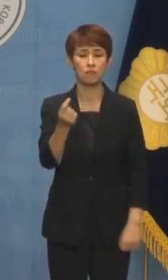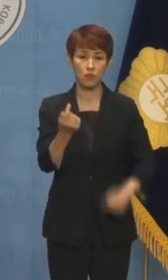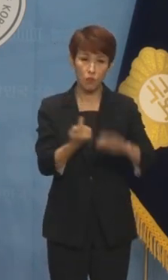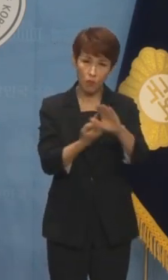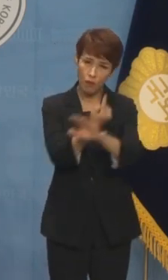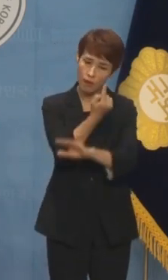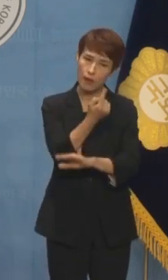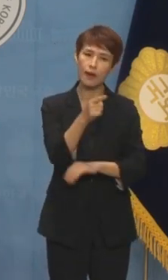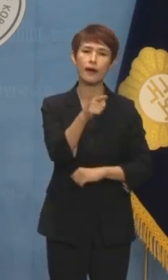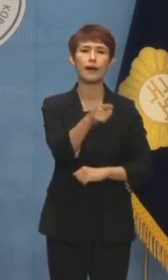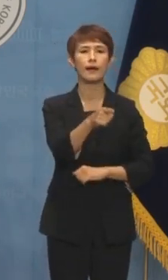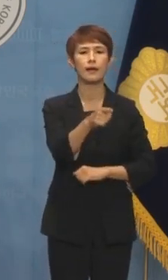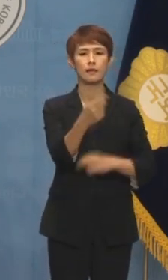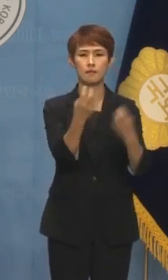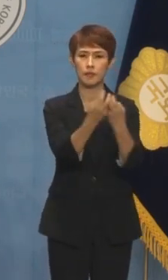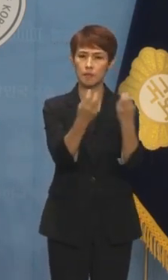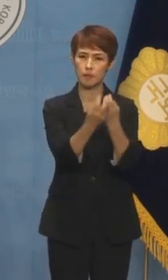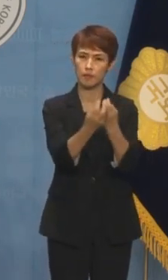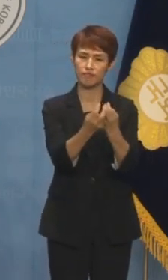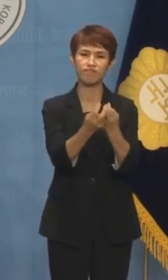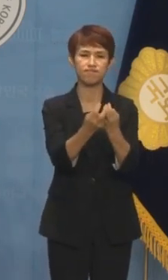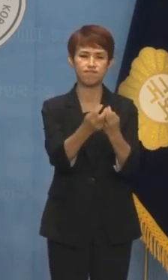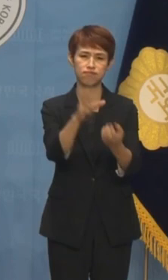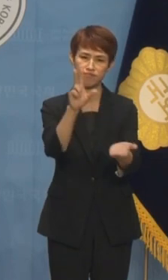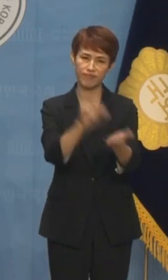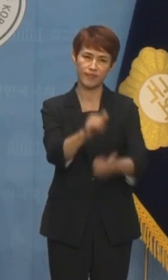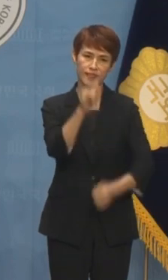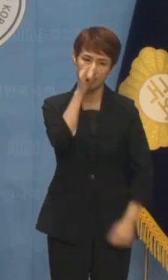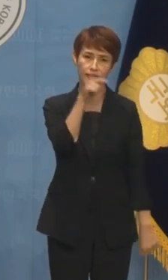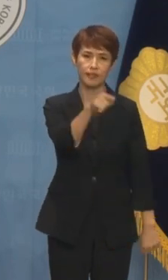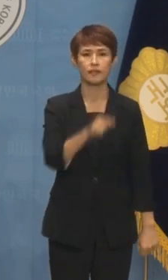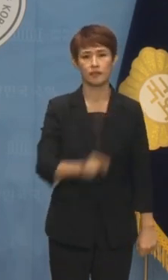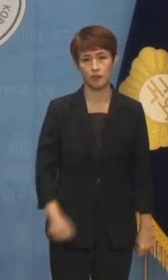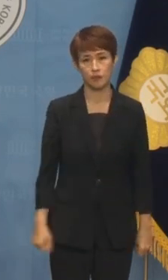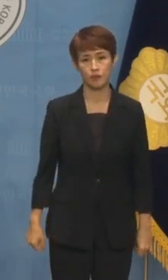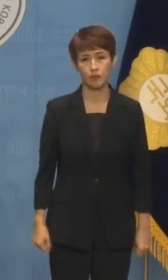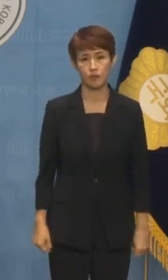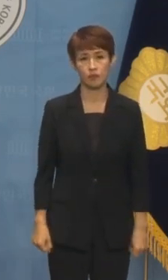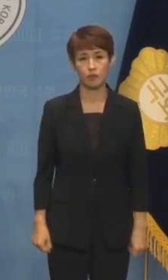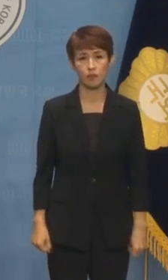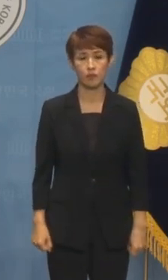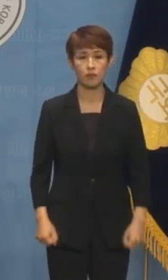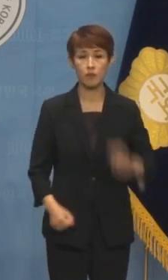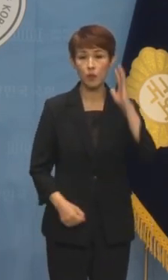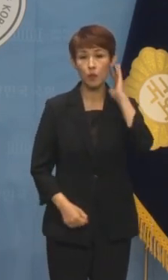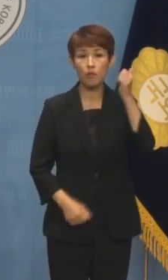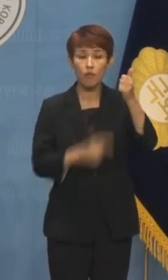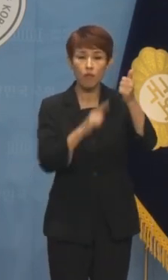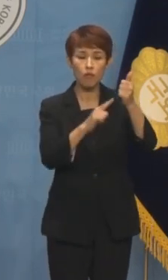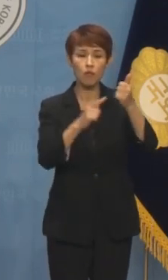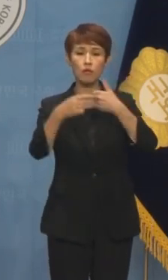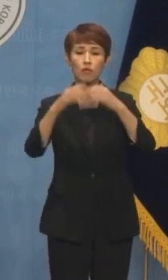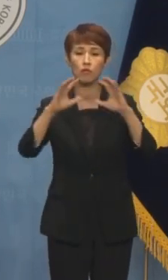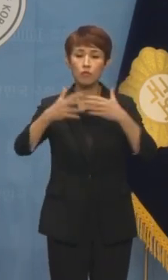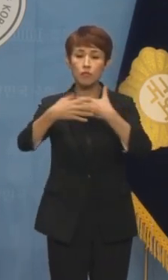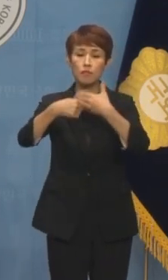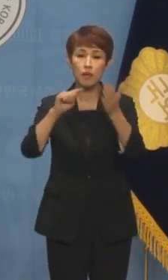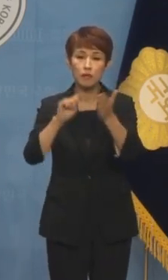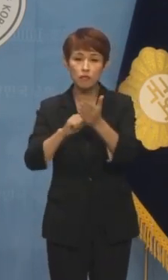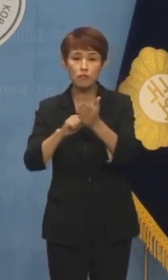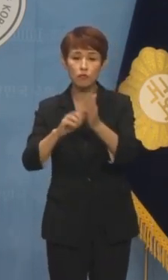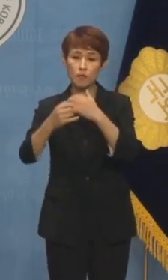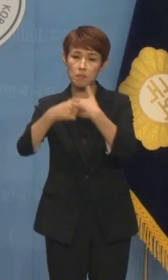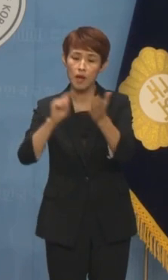빼고 처방과 방도는 모두 다 완전히 잘못되었습니다. 대통령에게 민심이 과연